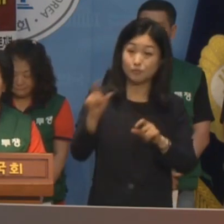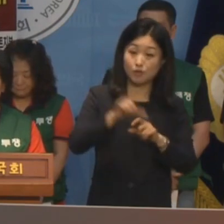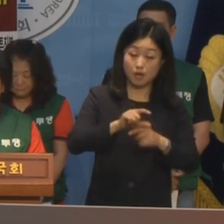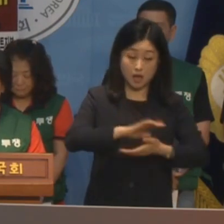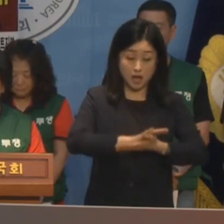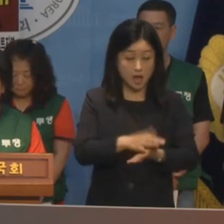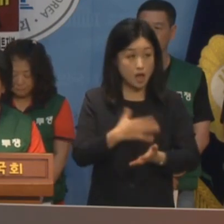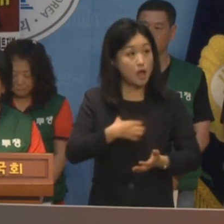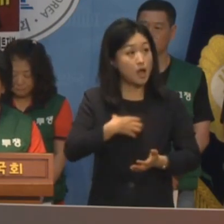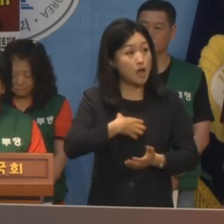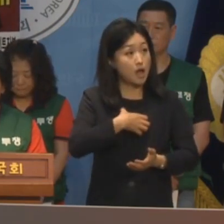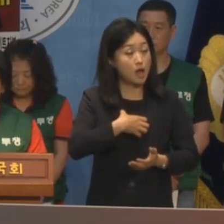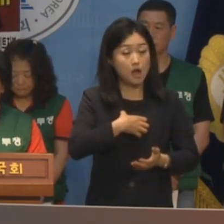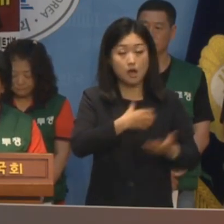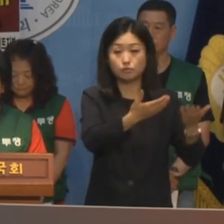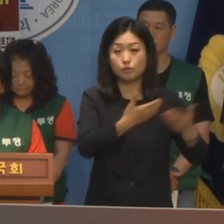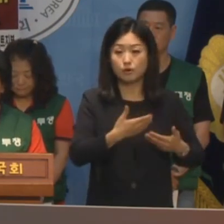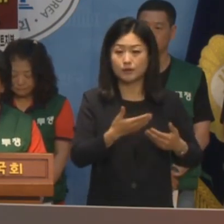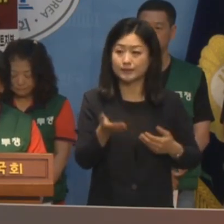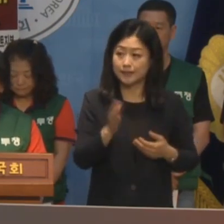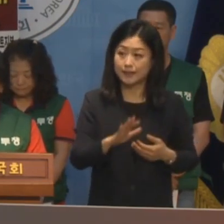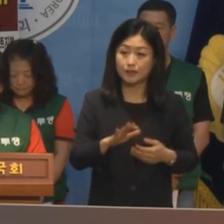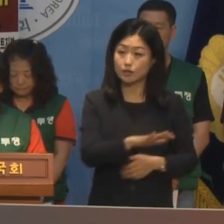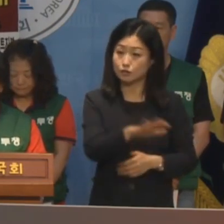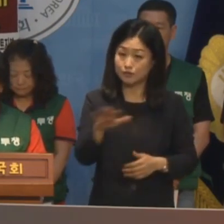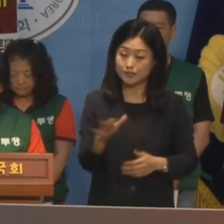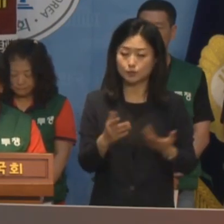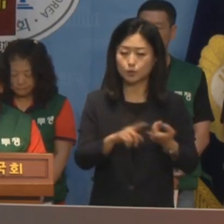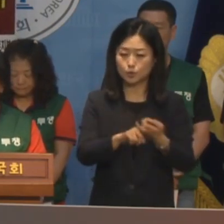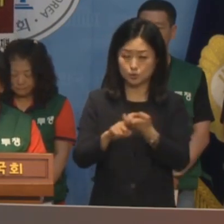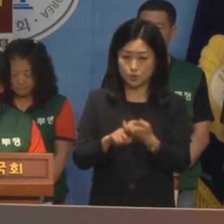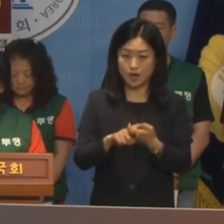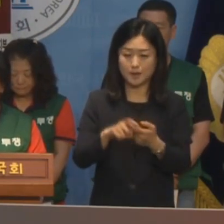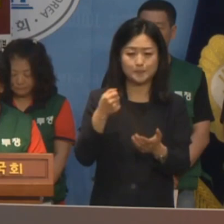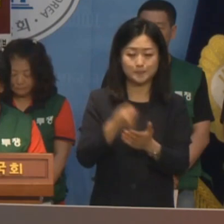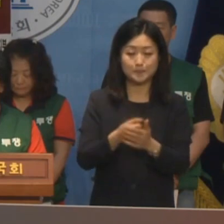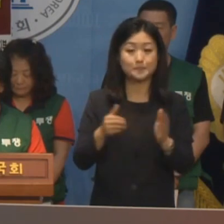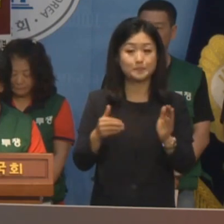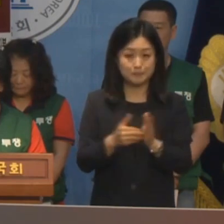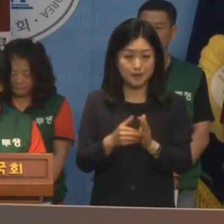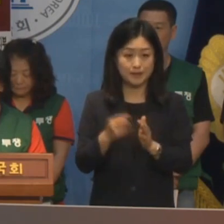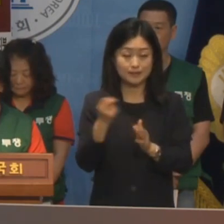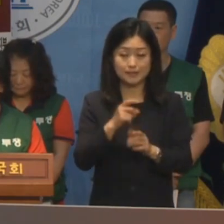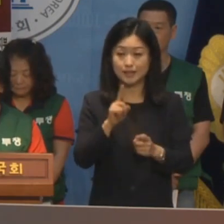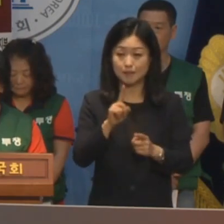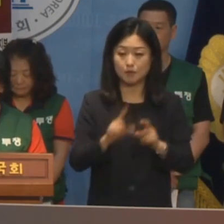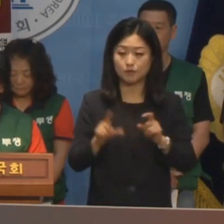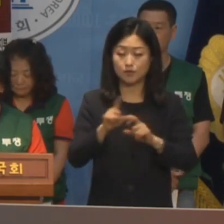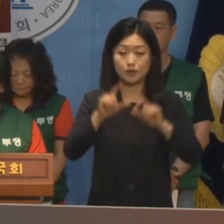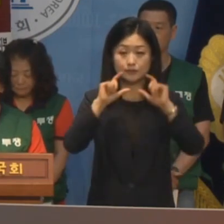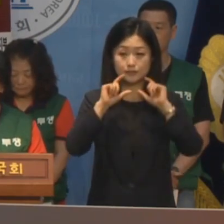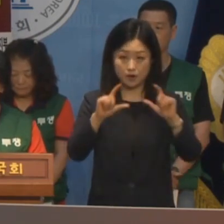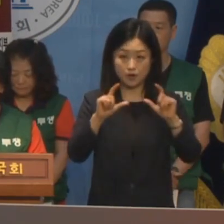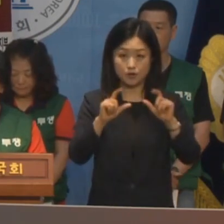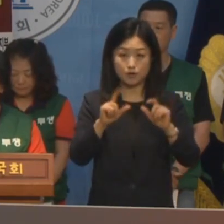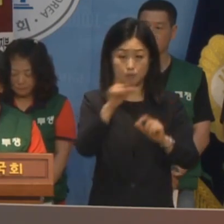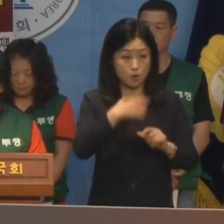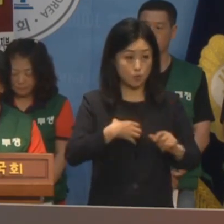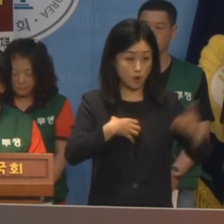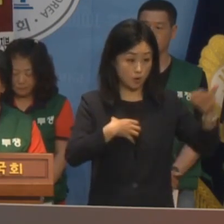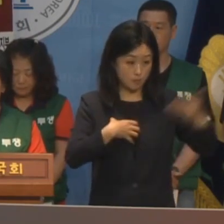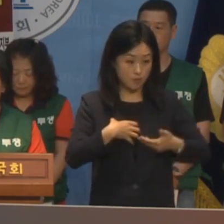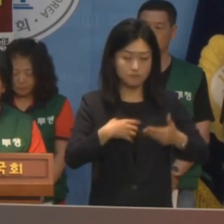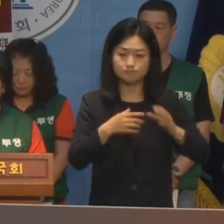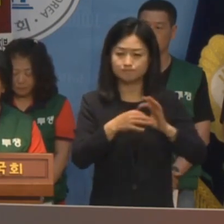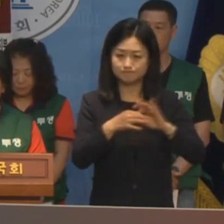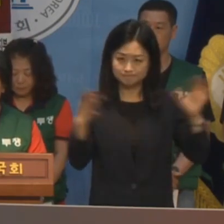우리를 괴롭혀 왔다. 그래도 우리들은 노동조합을 선택했고 다시 한번 선언한다. 어떠한 괴롭힘에도